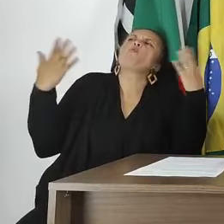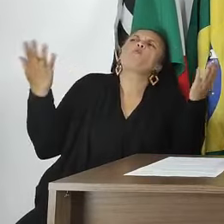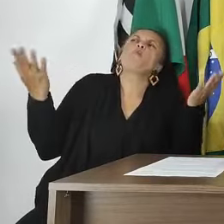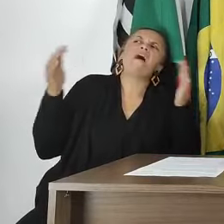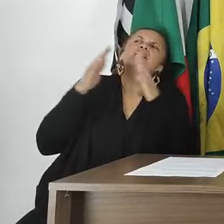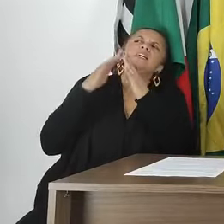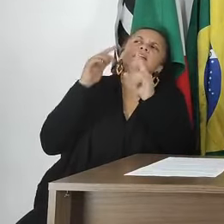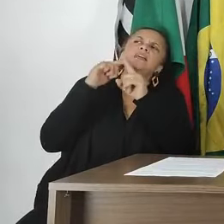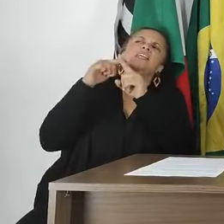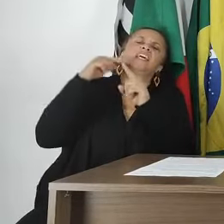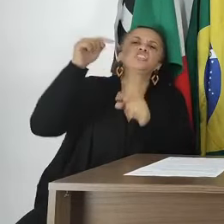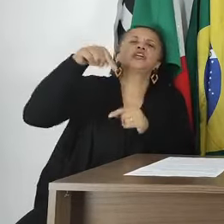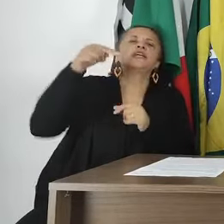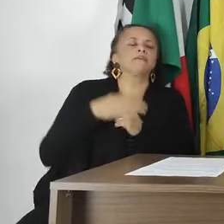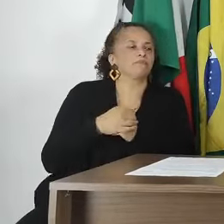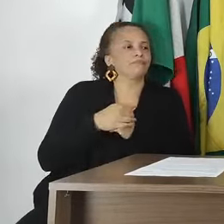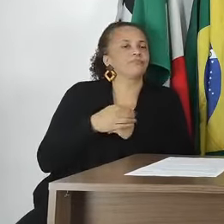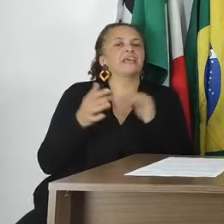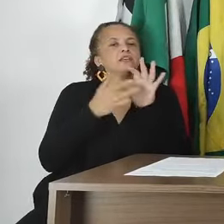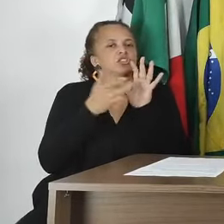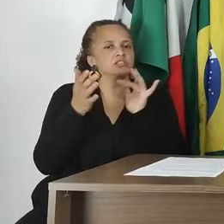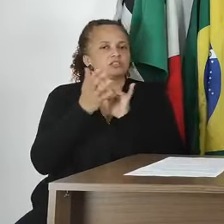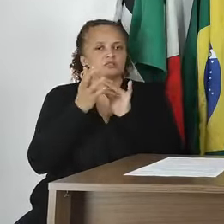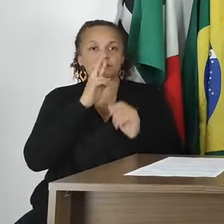igreja é essa? Jesus falou assim: olha,